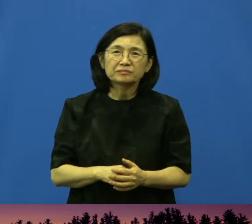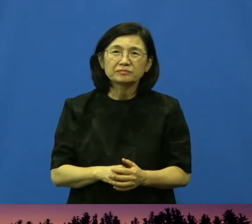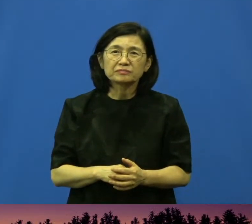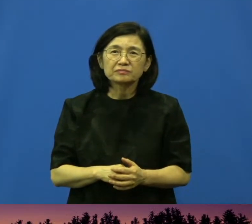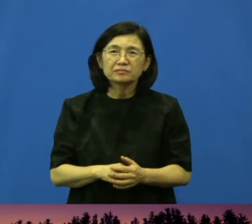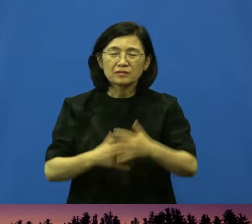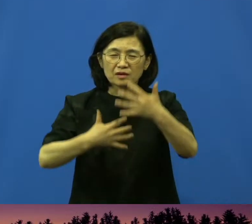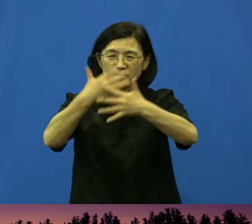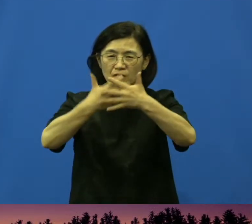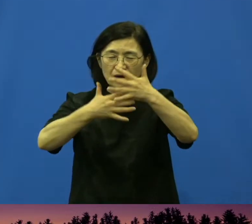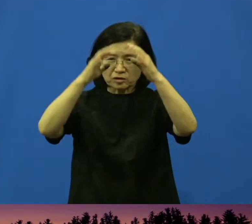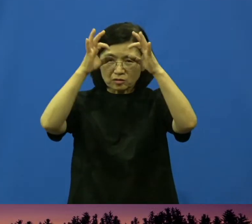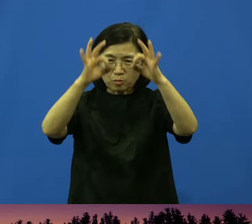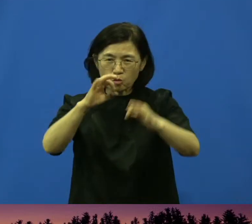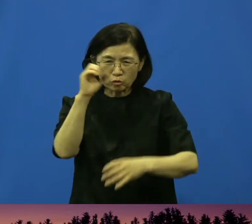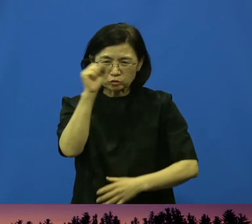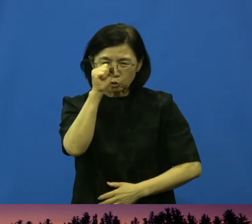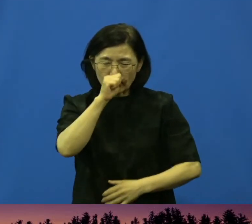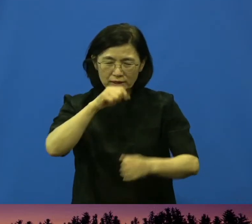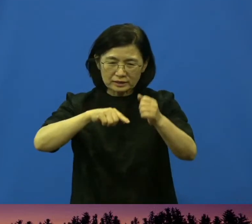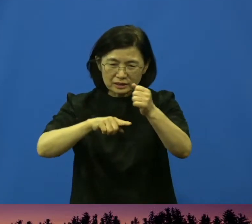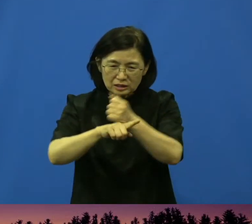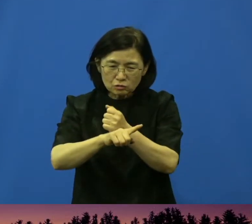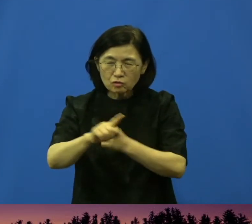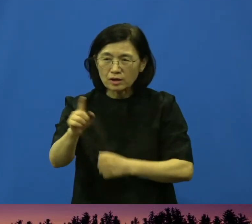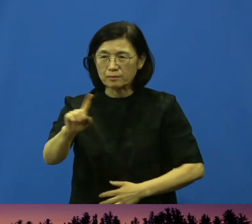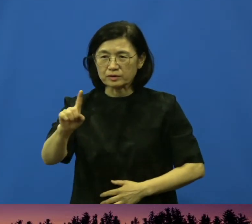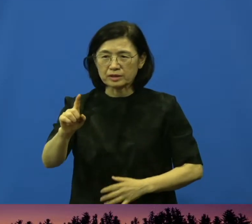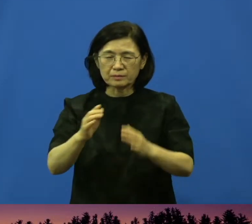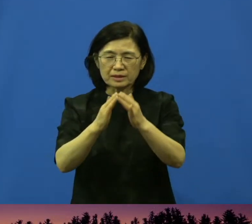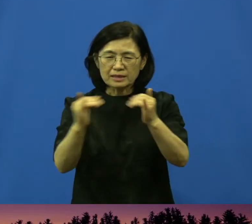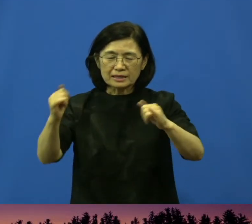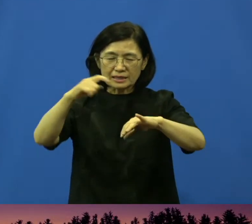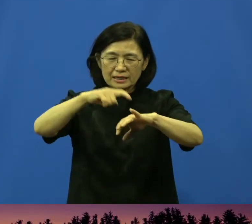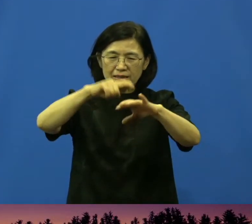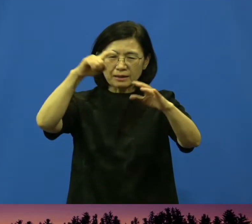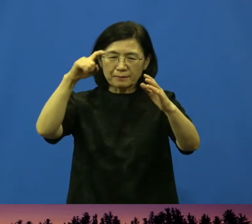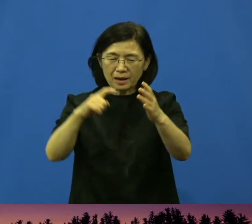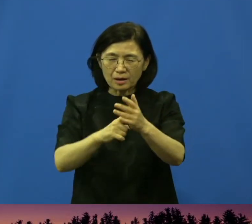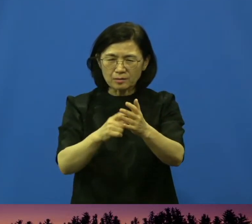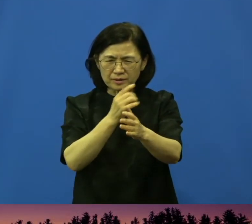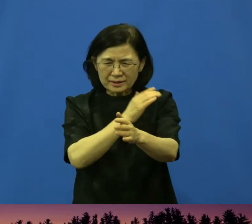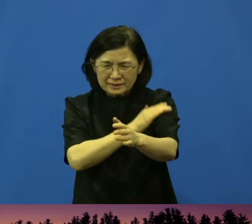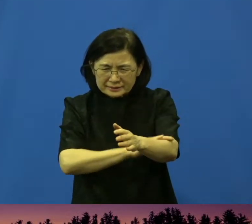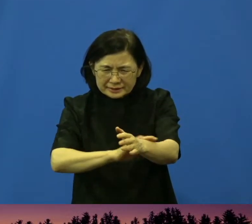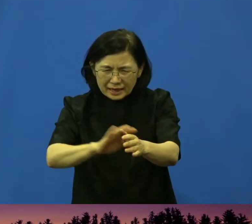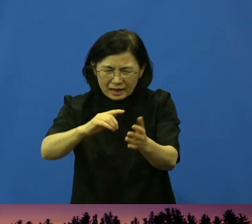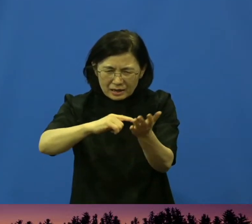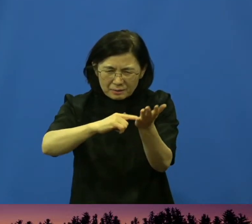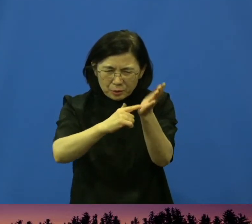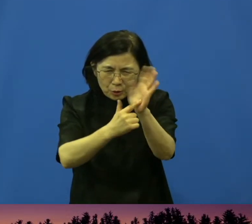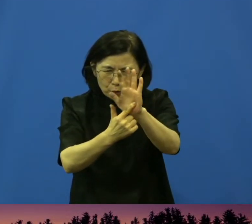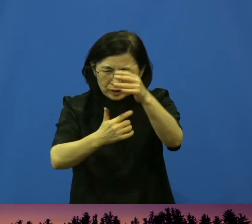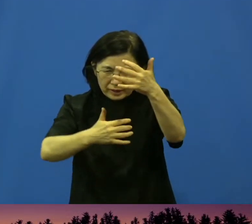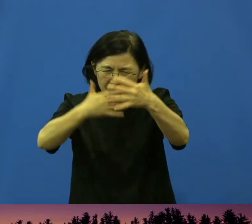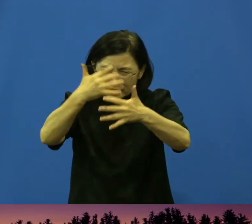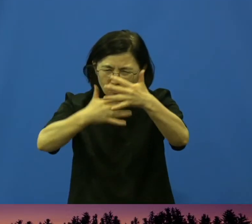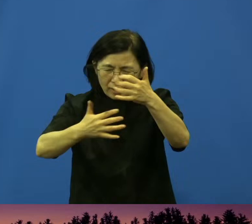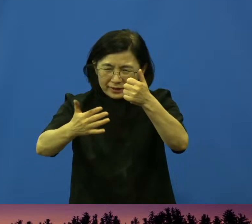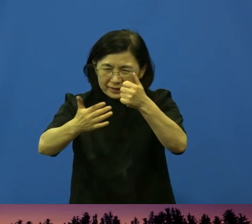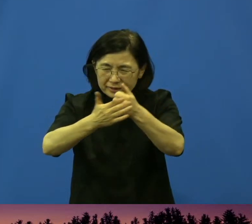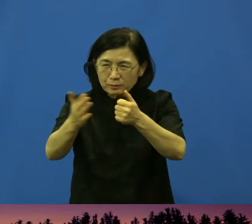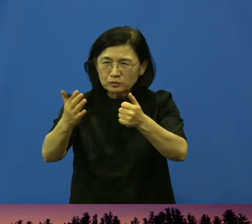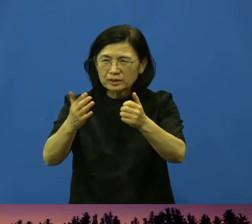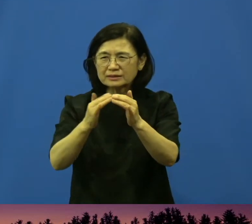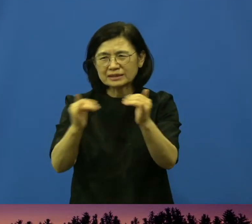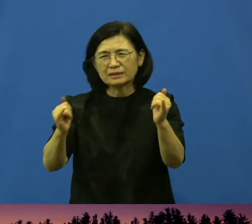열광했던 이유가 그 인간의 내면의 심리를 잘 표현한 소설이에요. 인간의 욕구 안에 숨어 있는 그 마음이